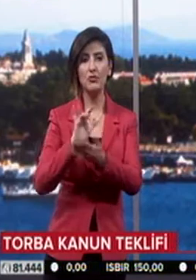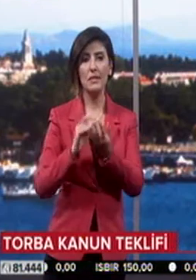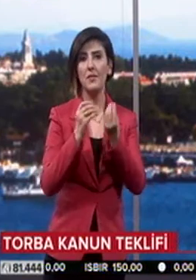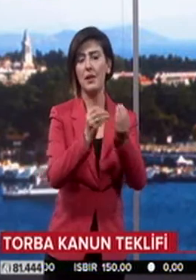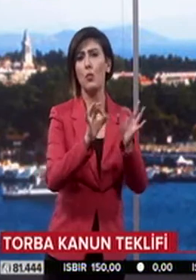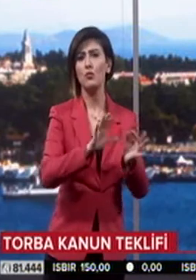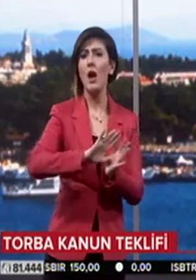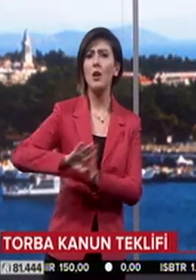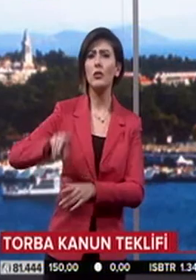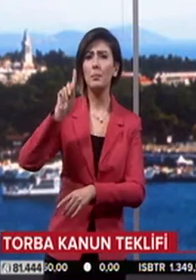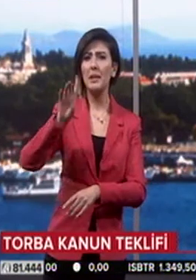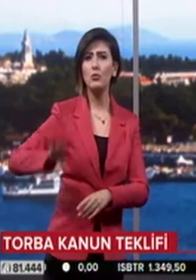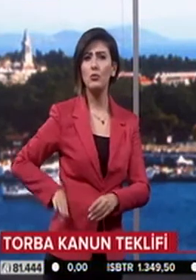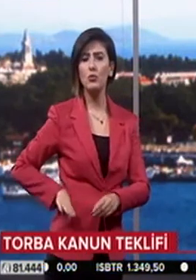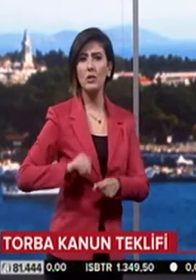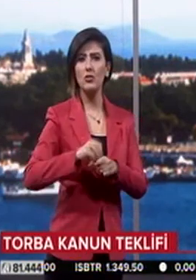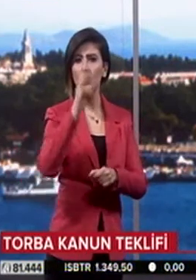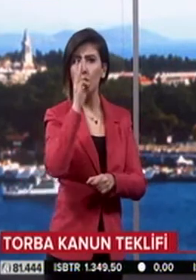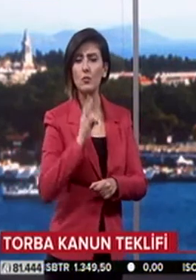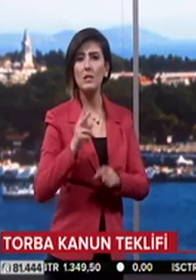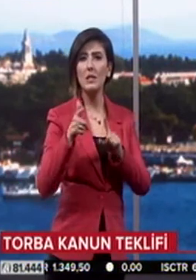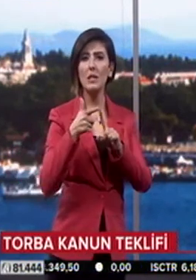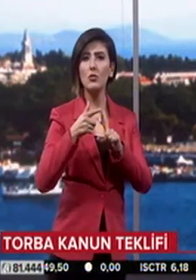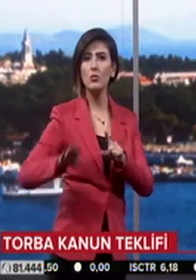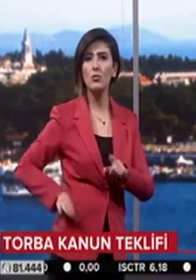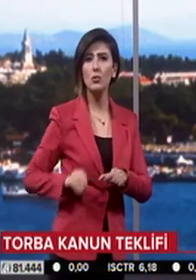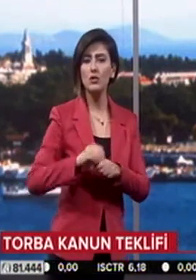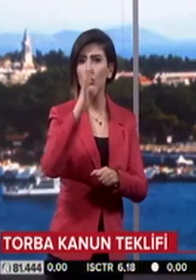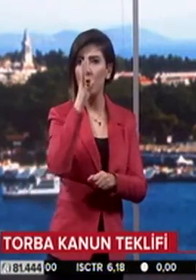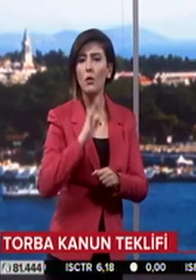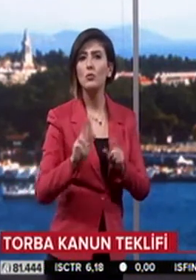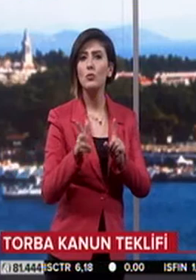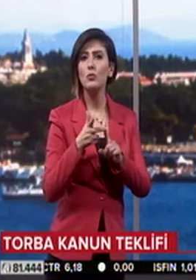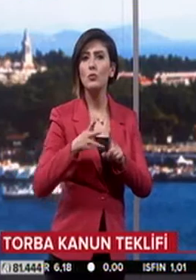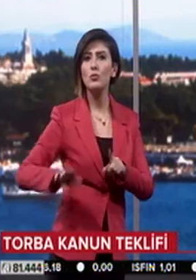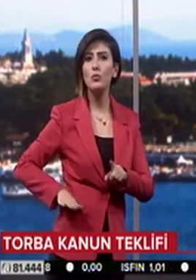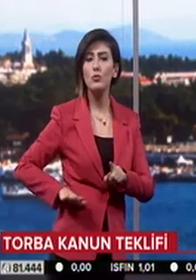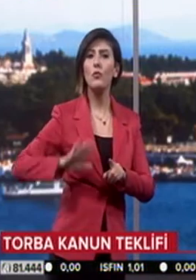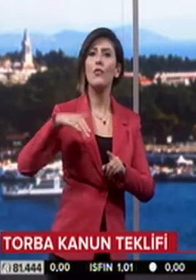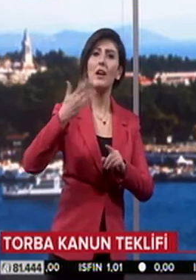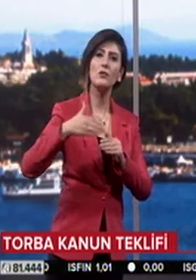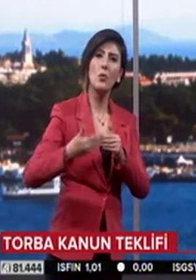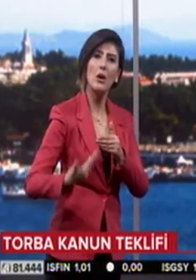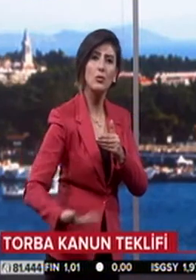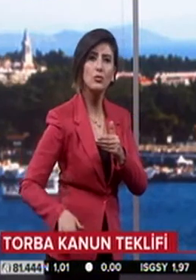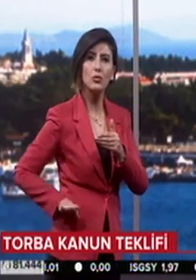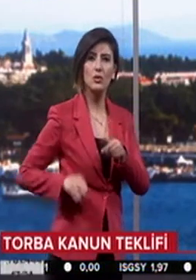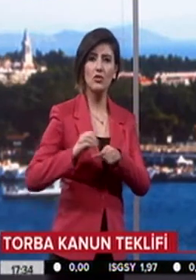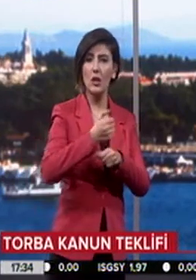cezalandırılacak. Ayrıca birinci çocuk için 300, ikinci çocuk için 400, üçüncü ve sonraki çocuklar için 600